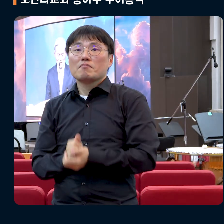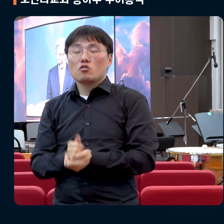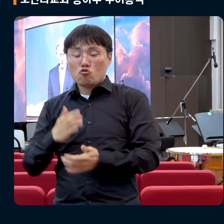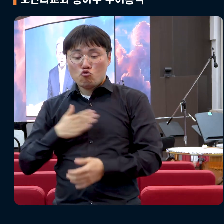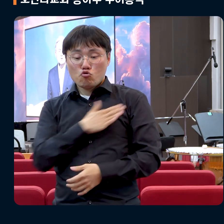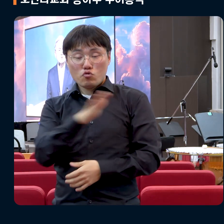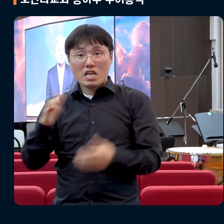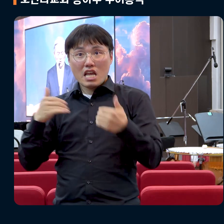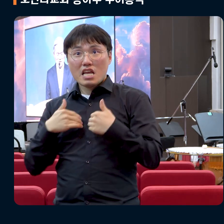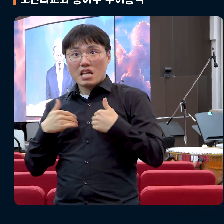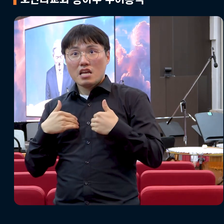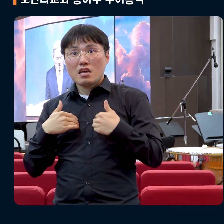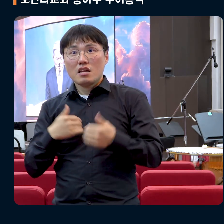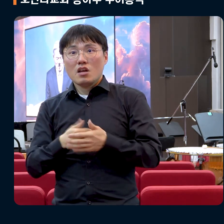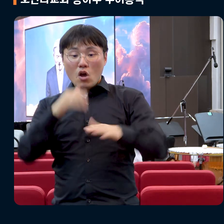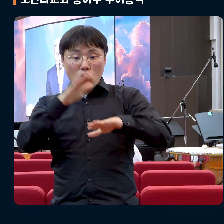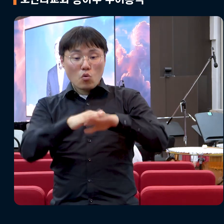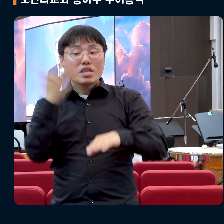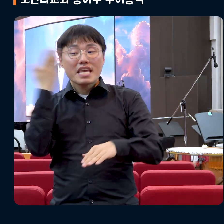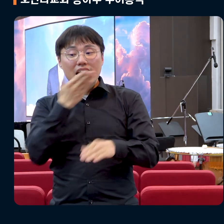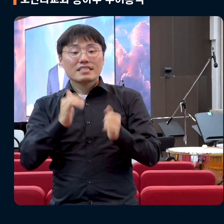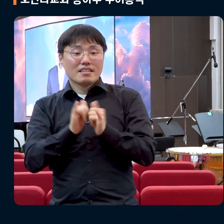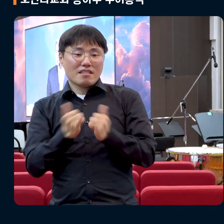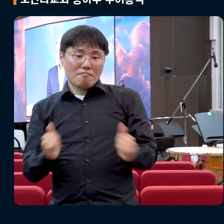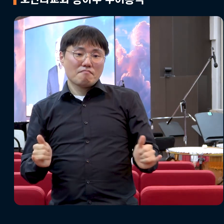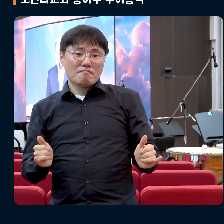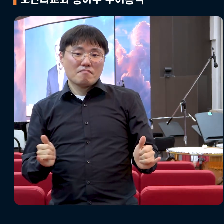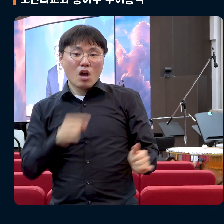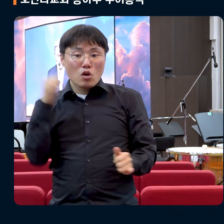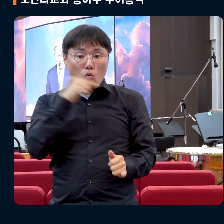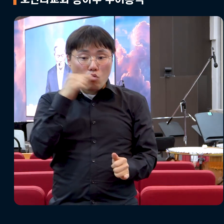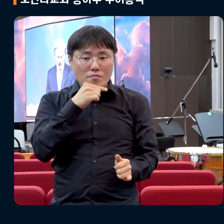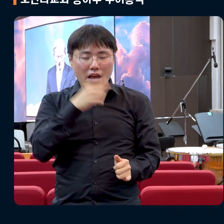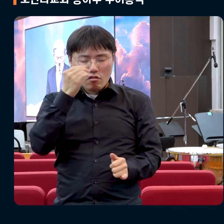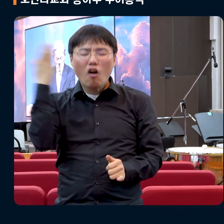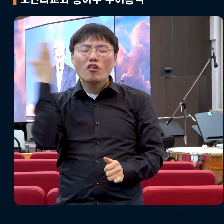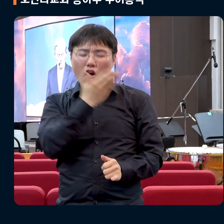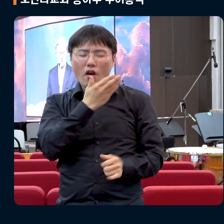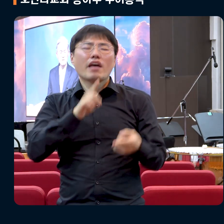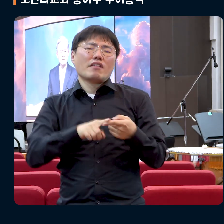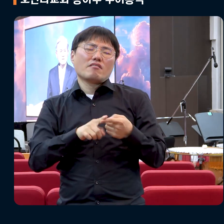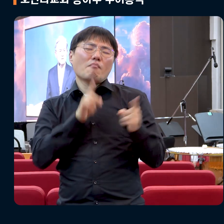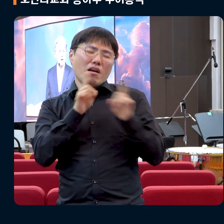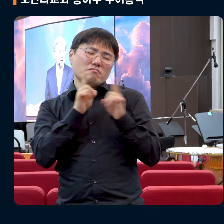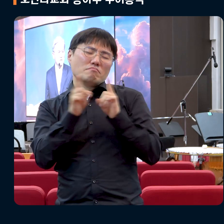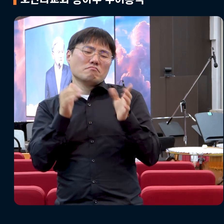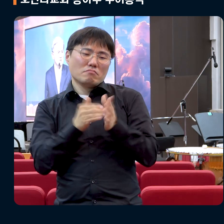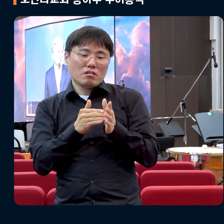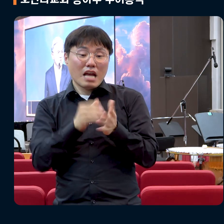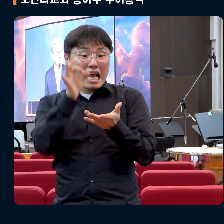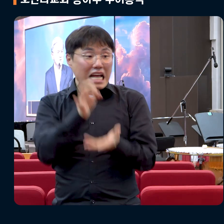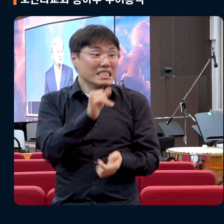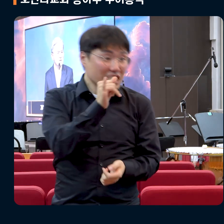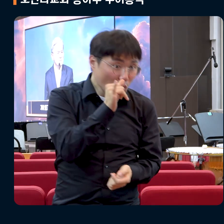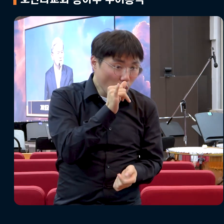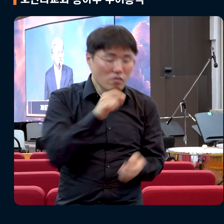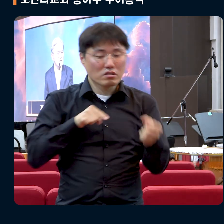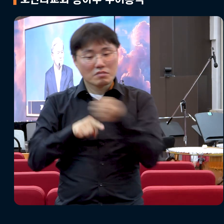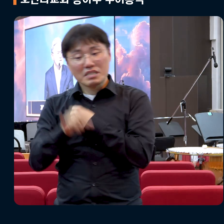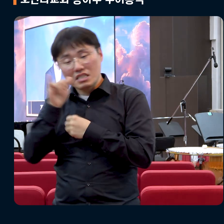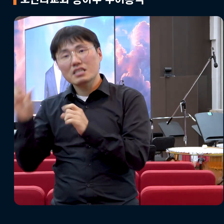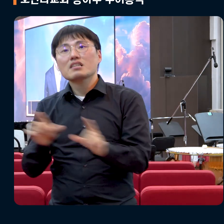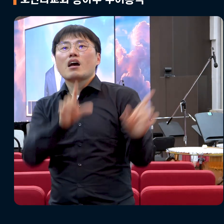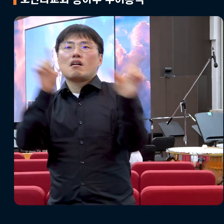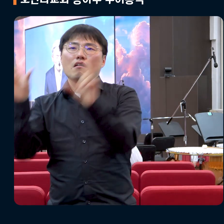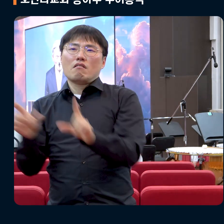예수님은 우리에게 손이 깨끗한 사람으로 소금의 성결을 말씀하셨습니다. 가치